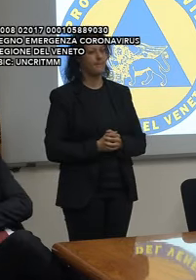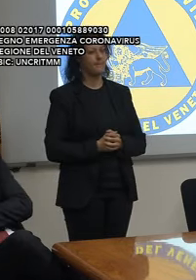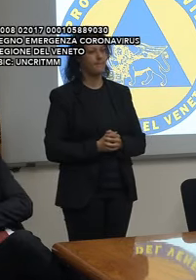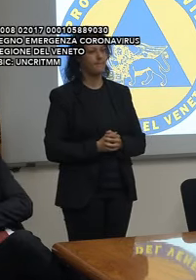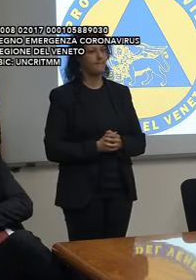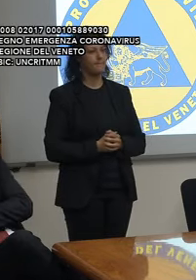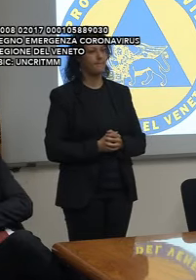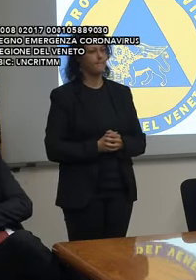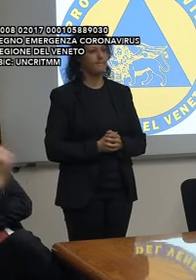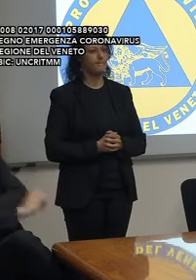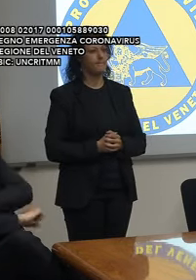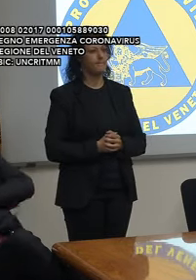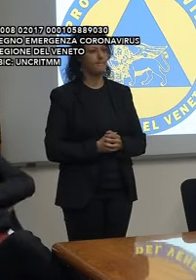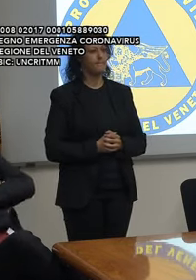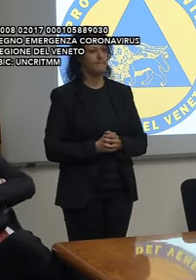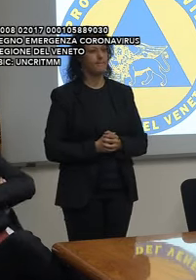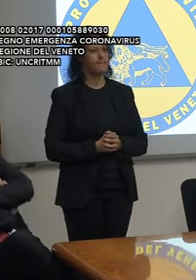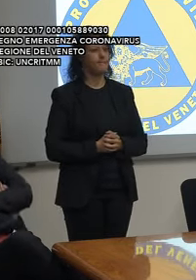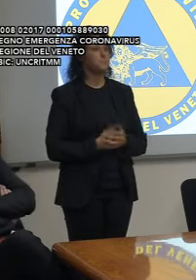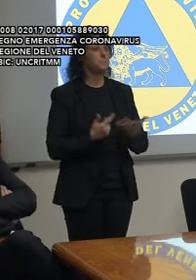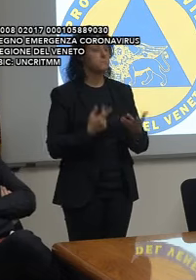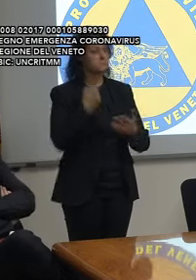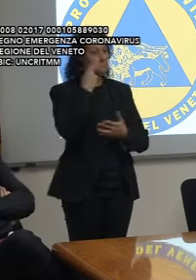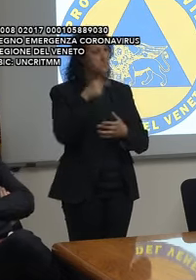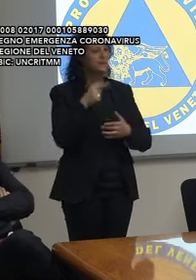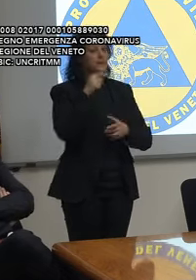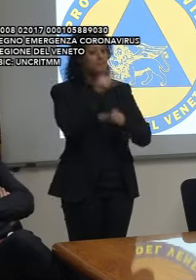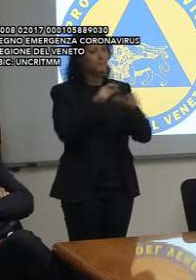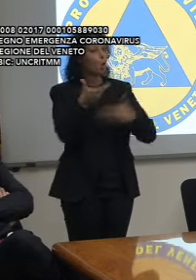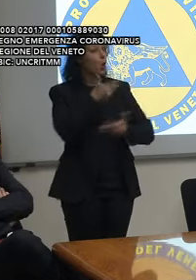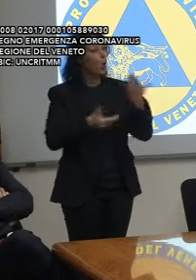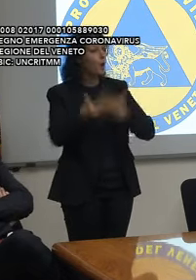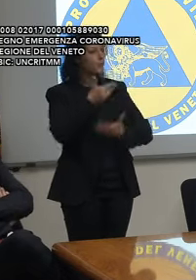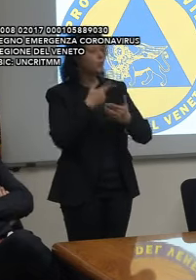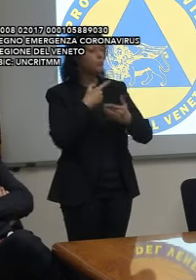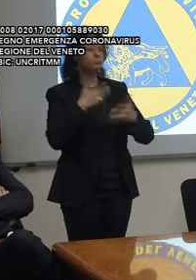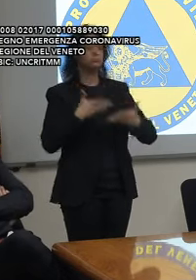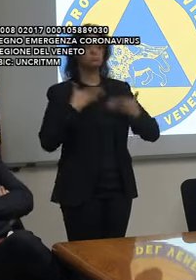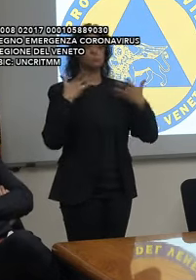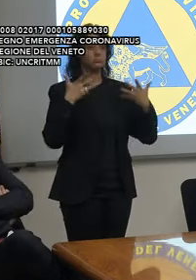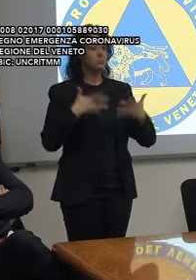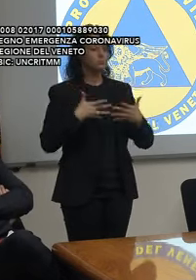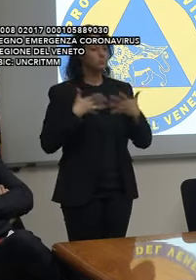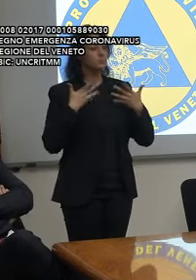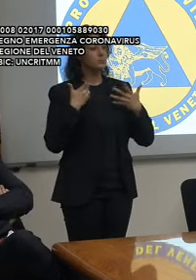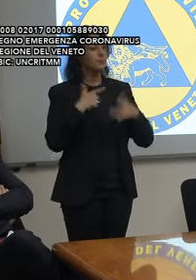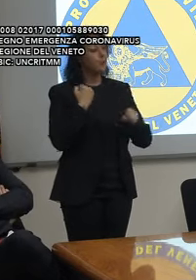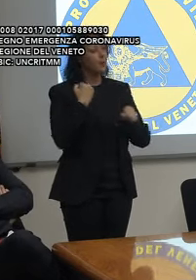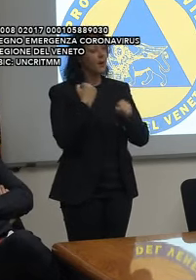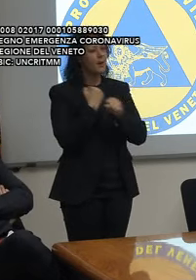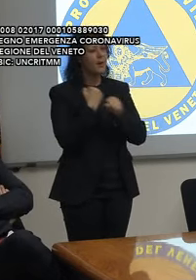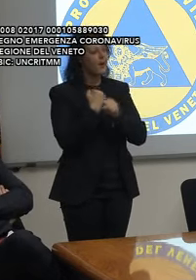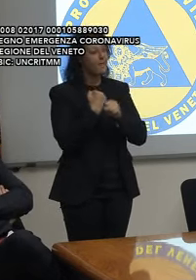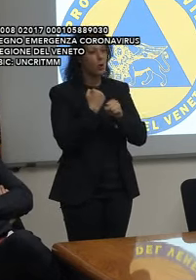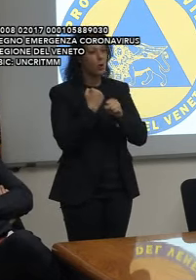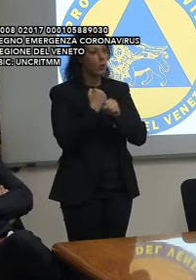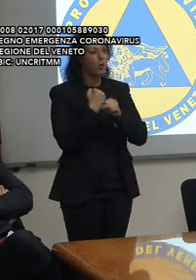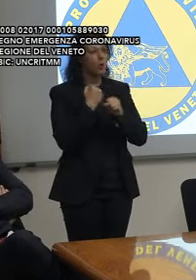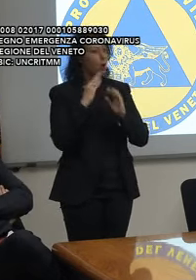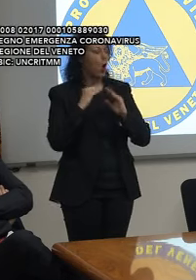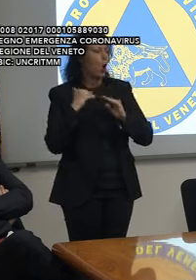ho trovato anche molto entusiasmo in tutti i collaboratori che hanno lavorato anche oltre il normale, si